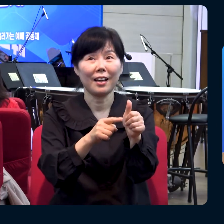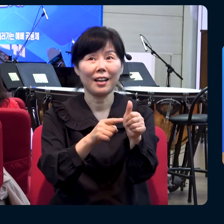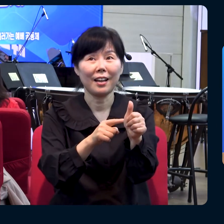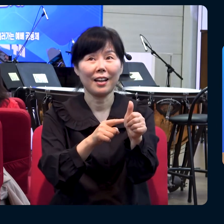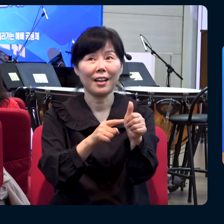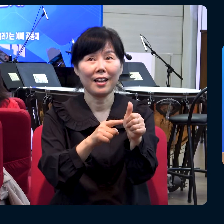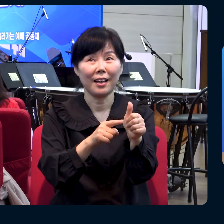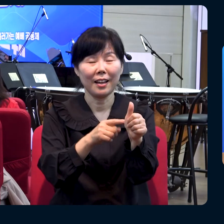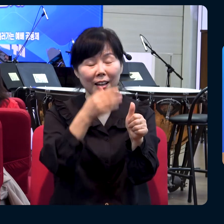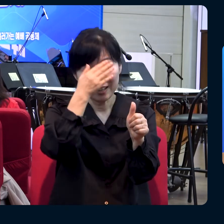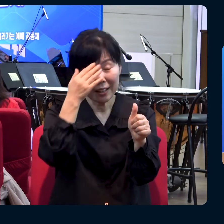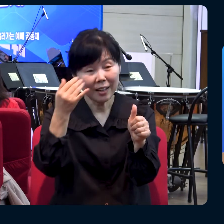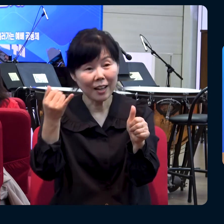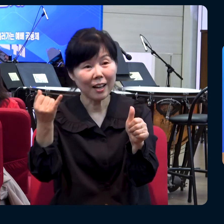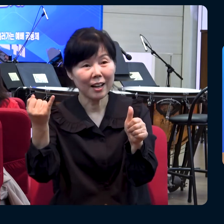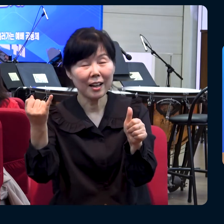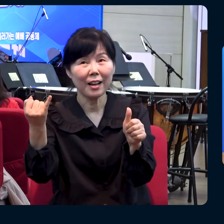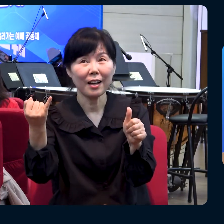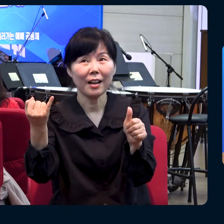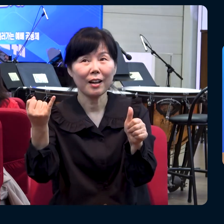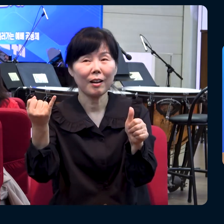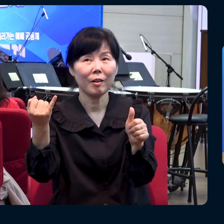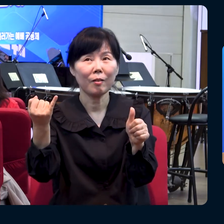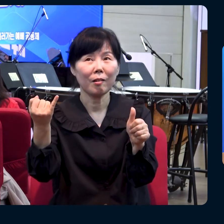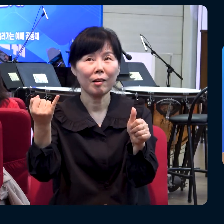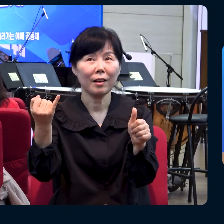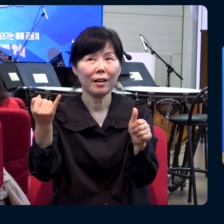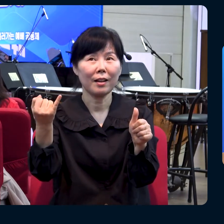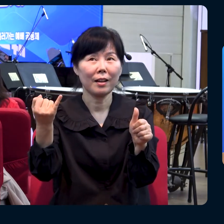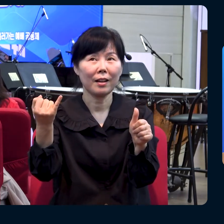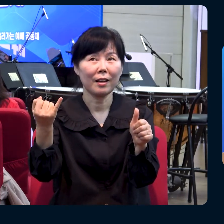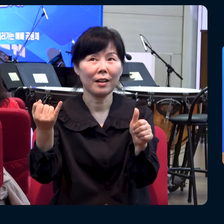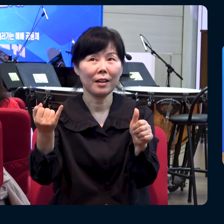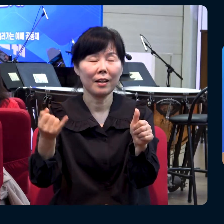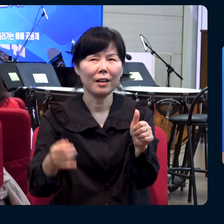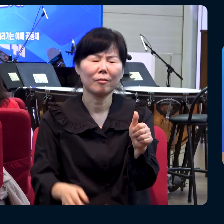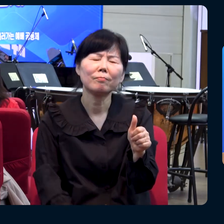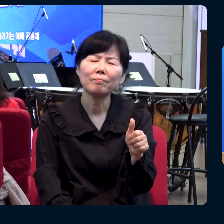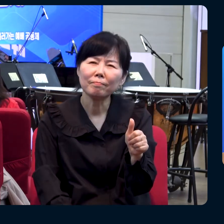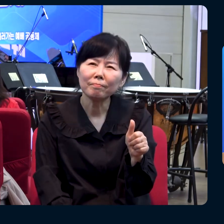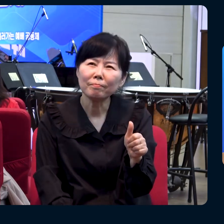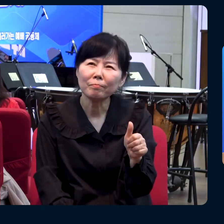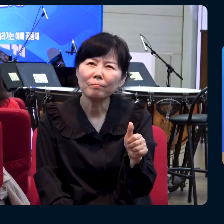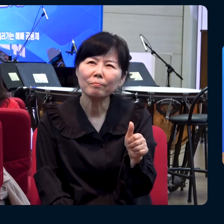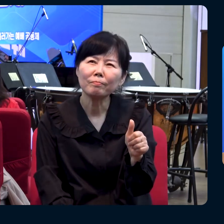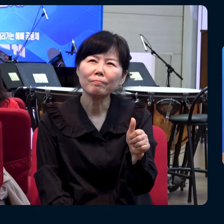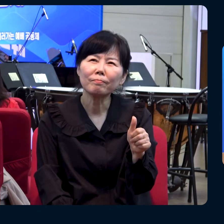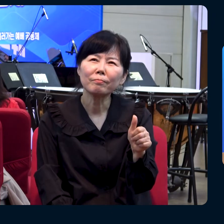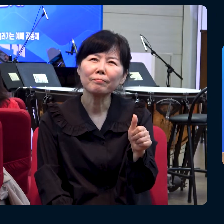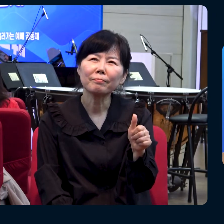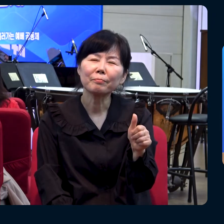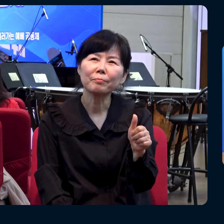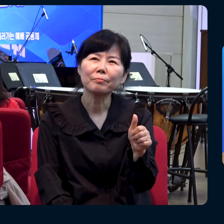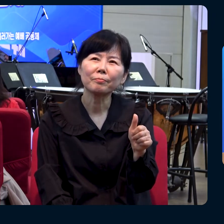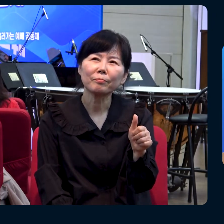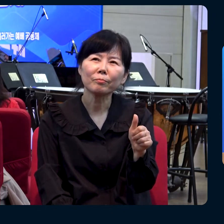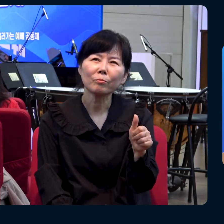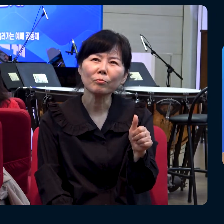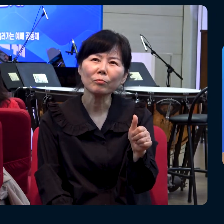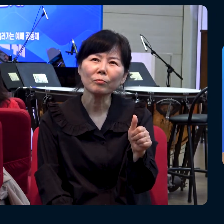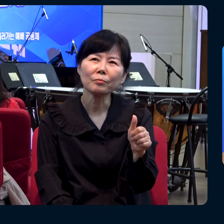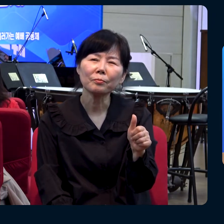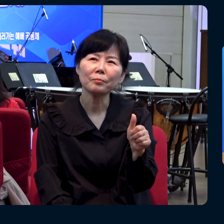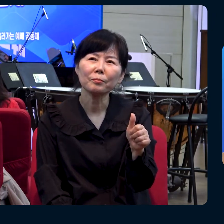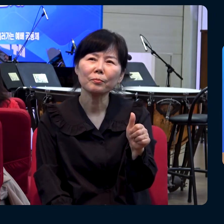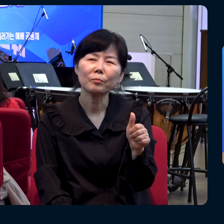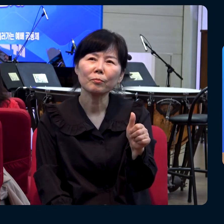할아버지가 충청도가 말씀이 느리다고 할머니가 자기에게 얘기했더라고요. 우리나라가 떠올잖아요. 그래서 자기가 할머니 감을 딱 잡고